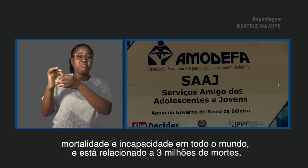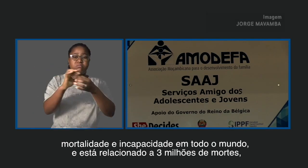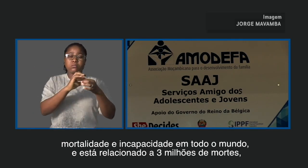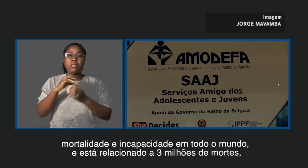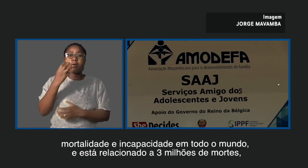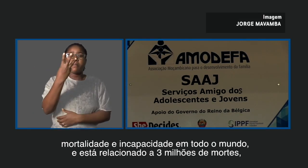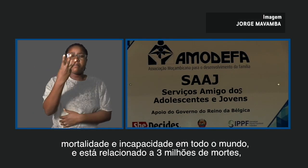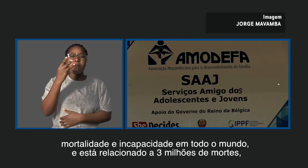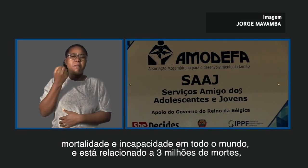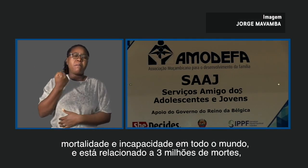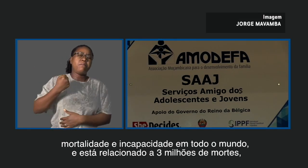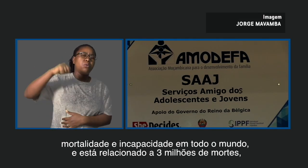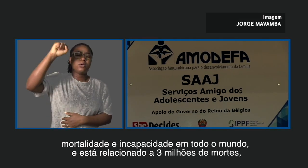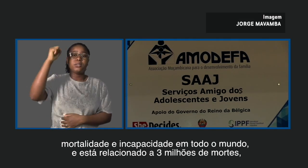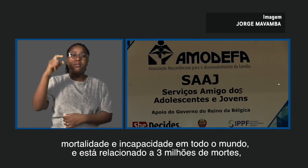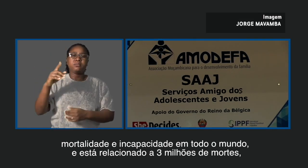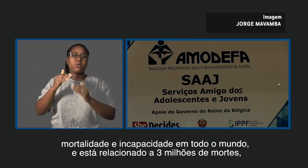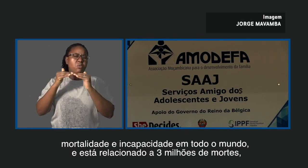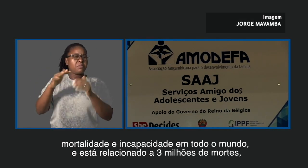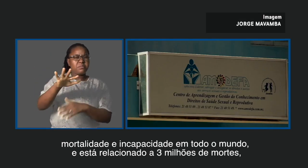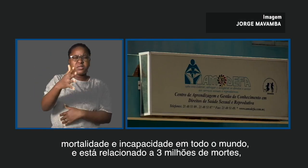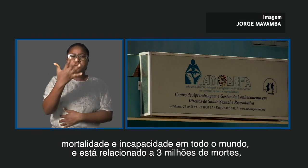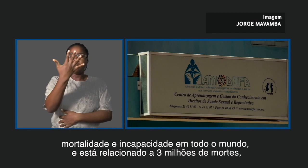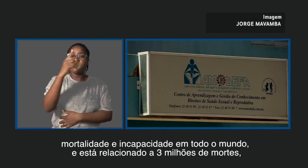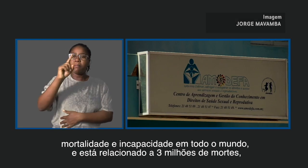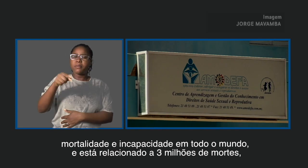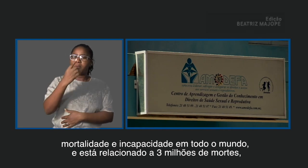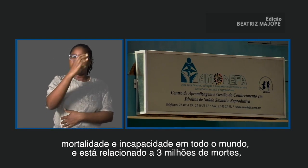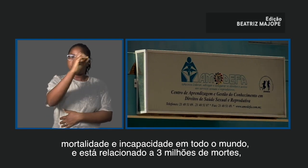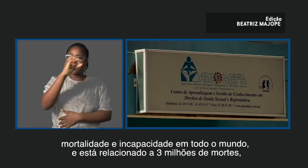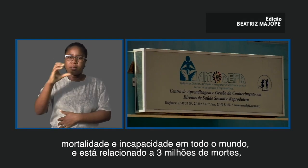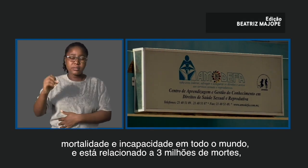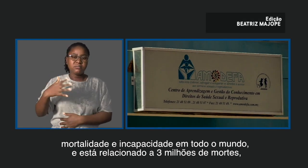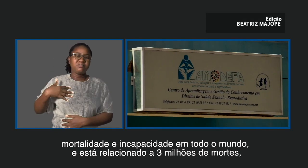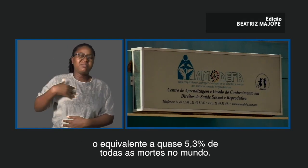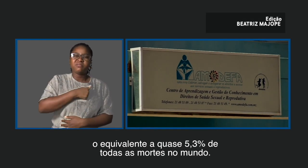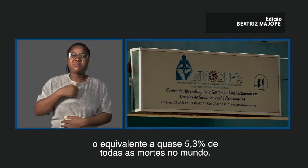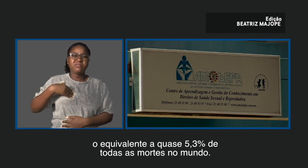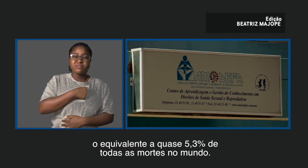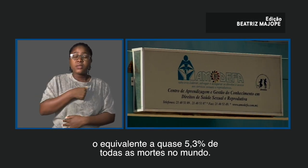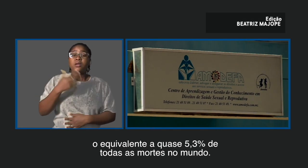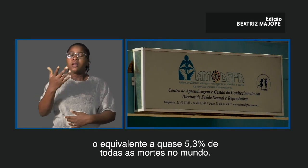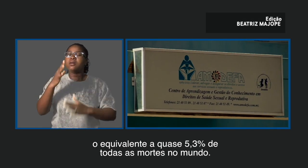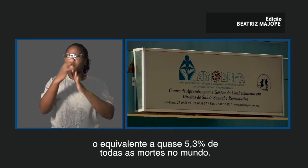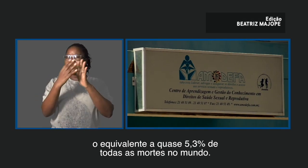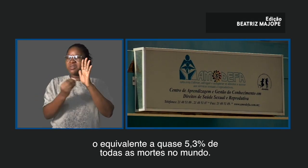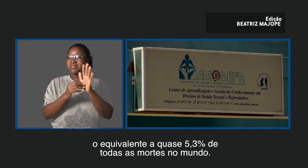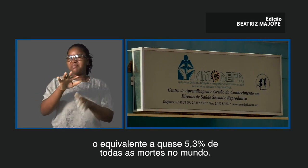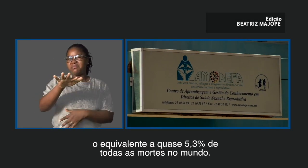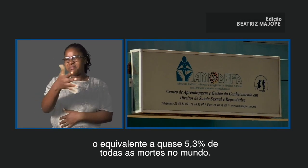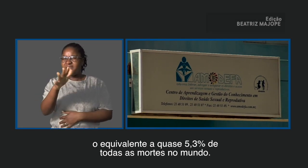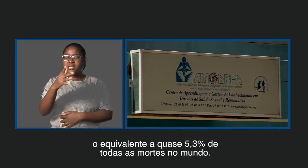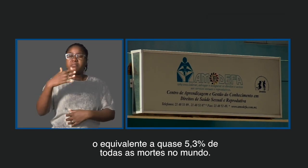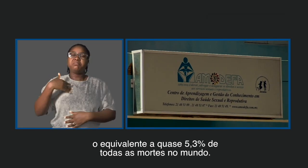mortalidade e incapacidade em todo o mundo. E está relacionado a 3 milhões de mortes, o equivalente a quase